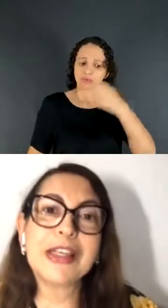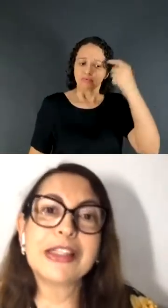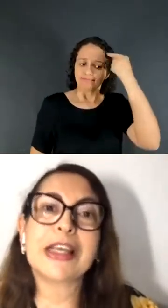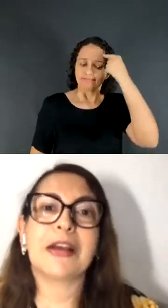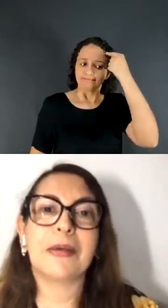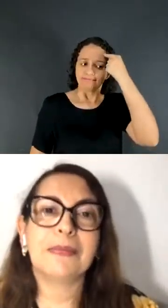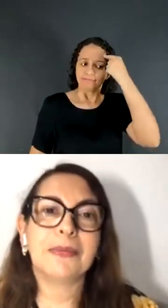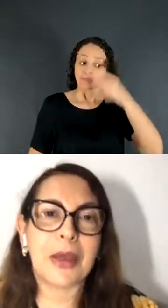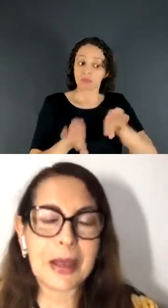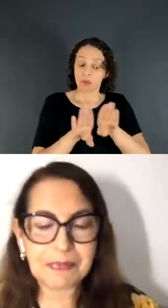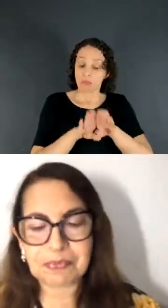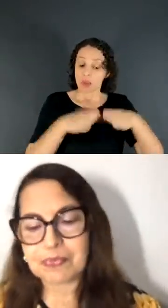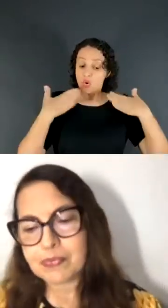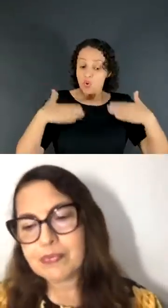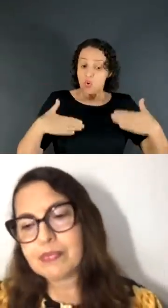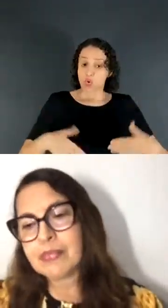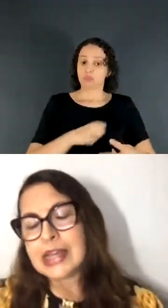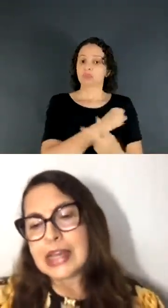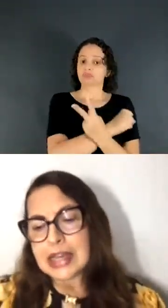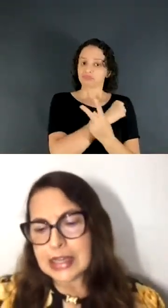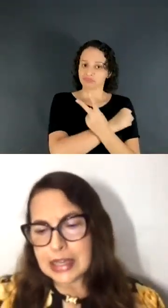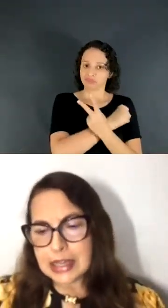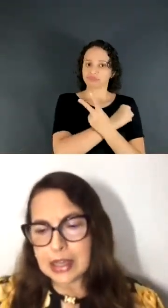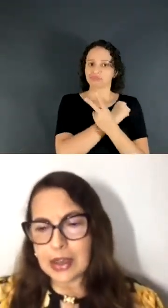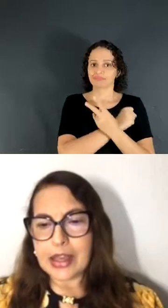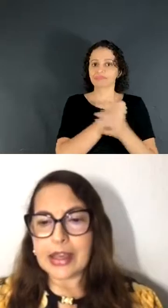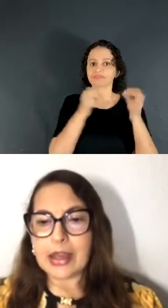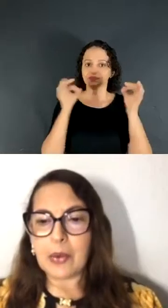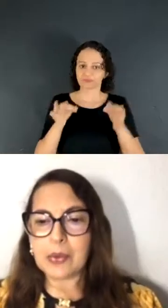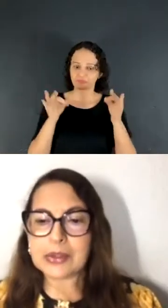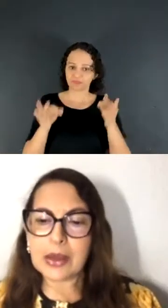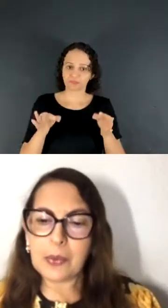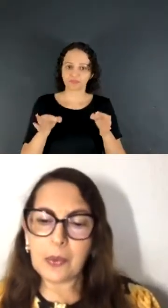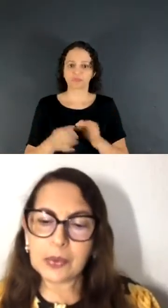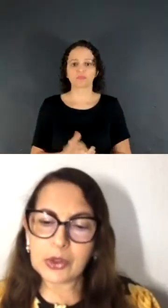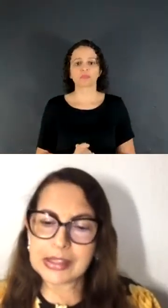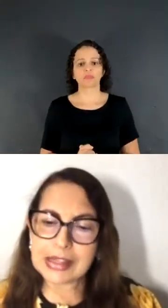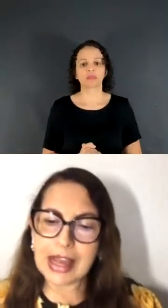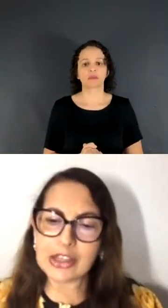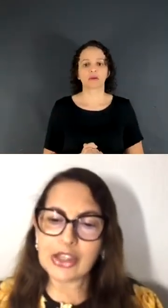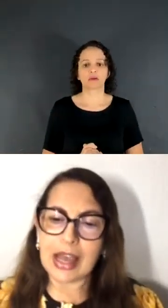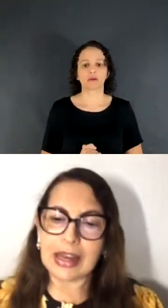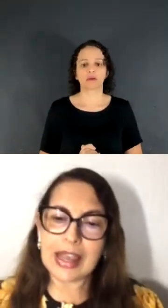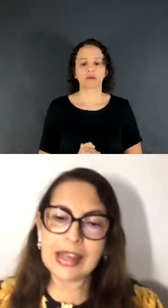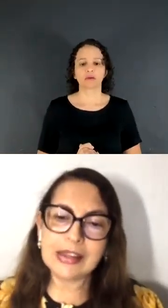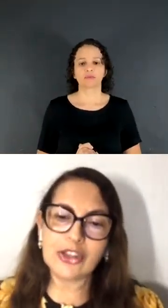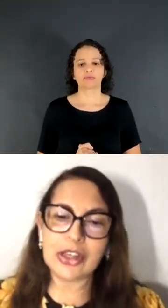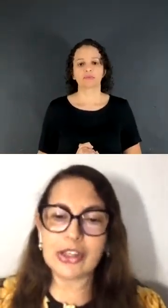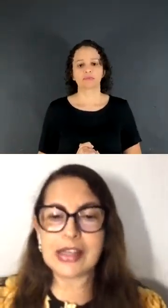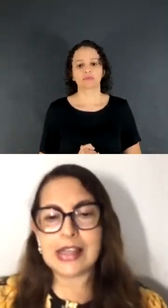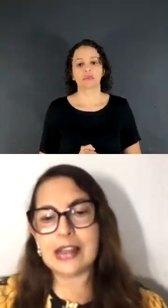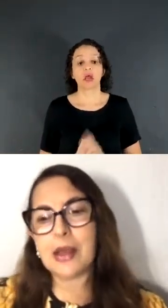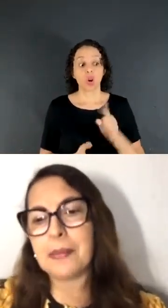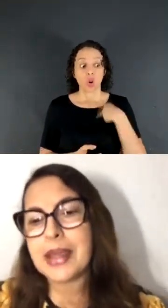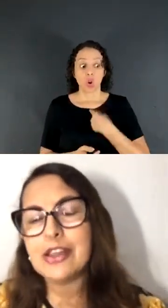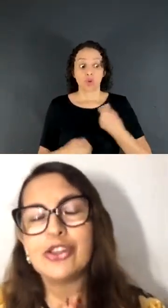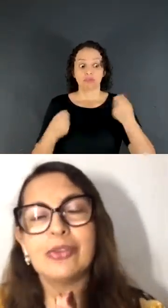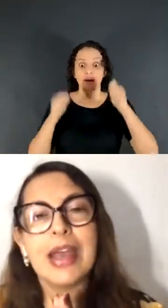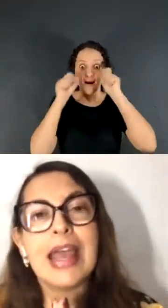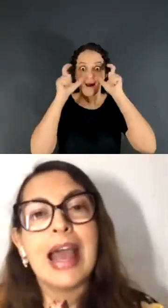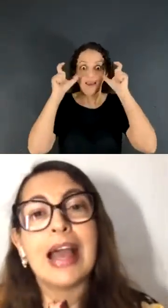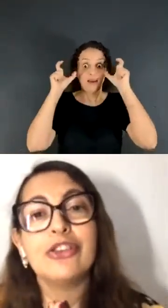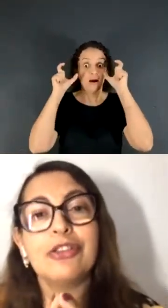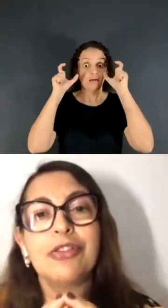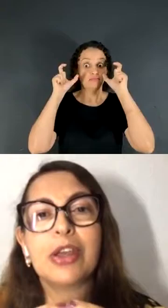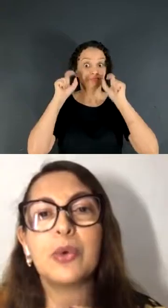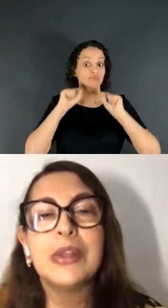saúde física. Né? E, então, um dos sinais de alerta, gente, é exatamente,